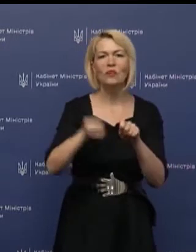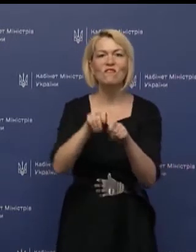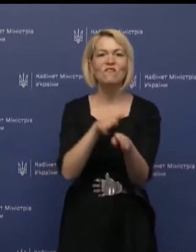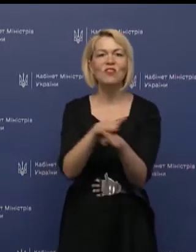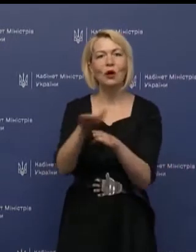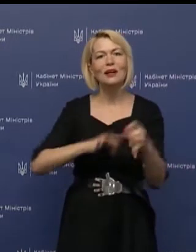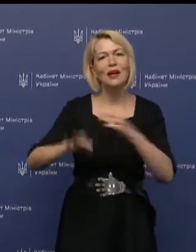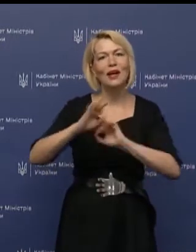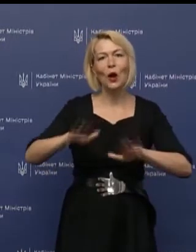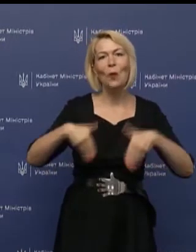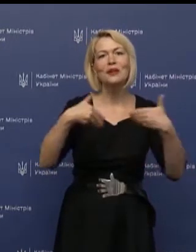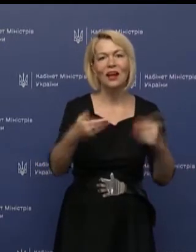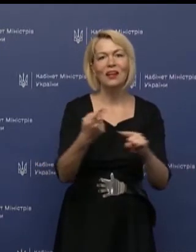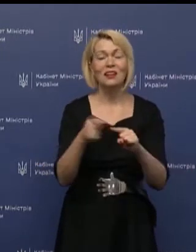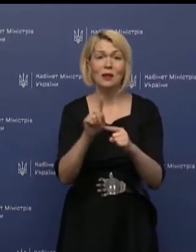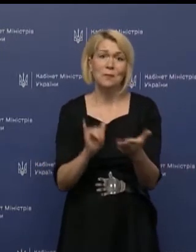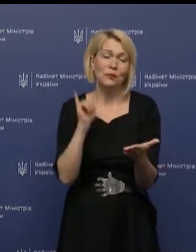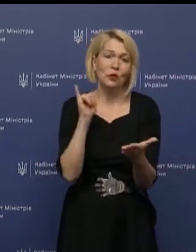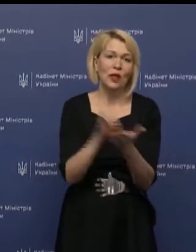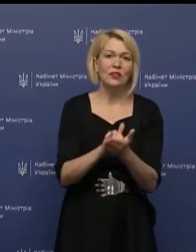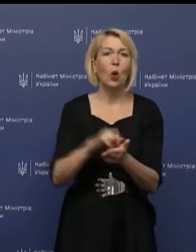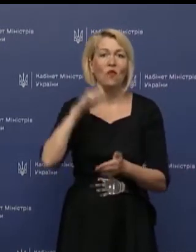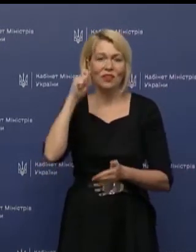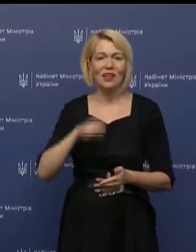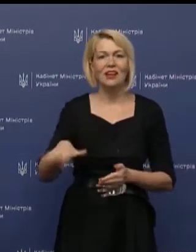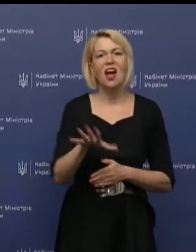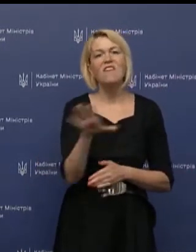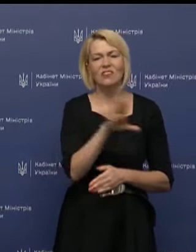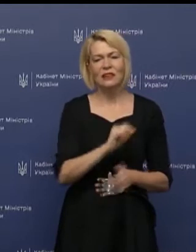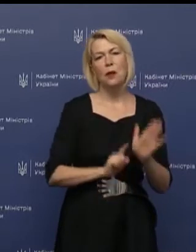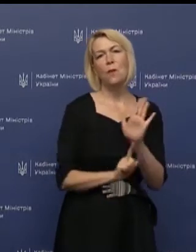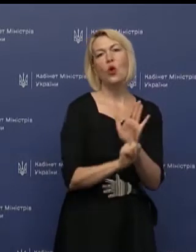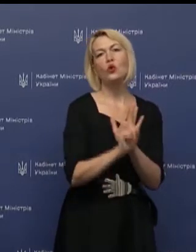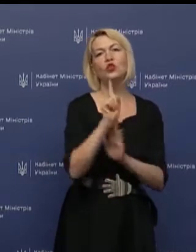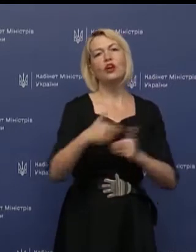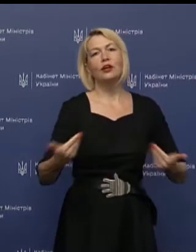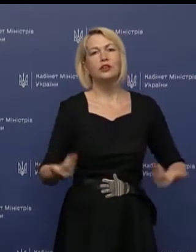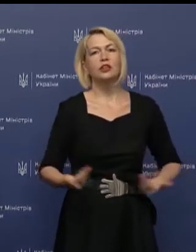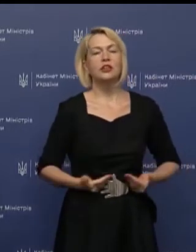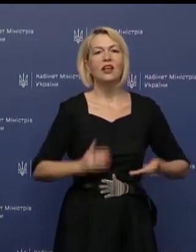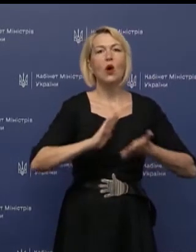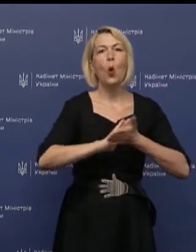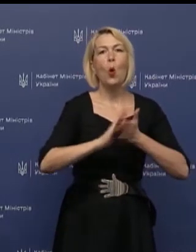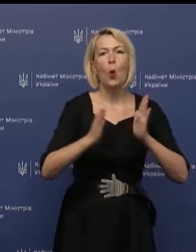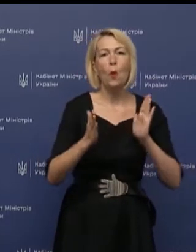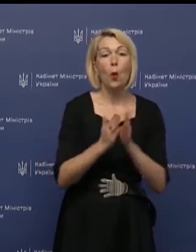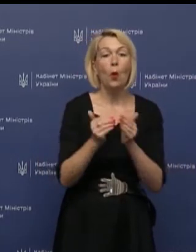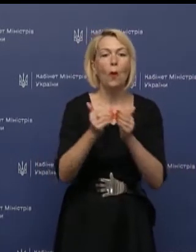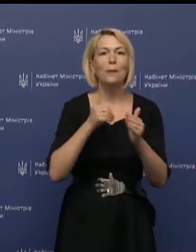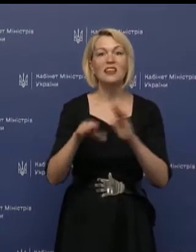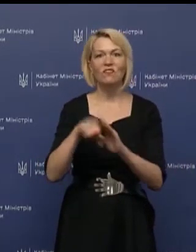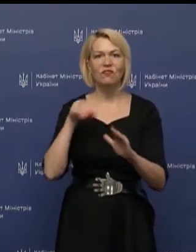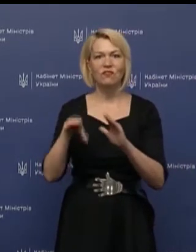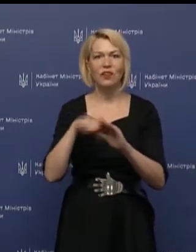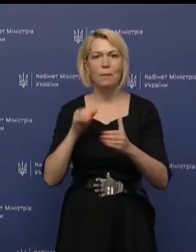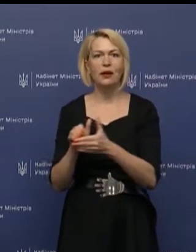виконання тих рекомендацій, які встановлені країні, бо всі вже почали жити в умовах передвиборчої